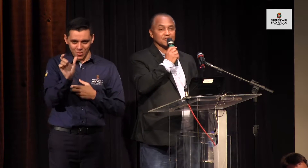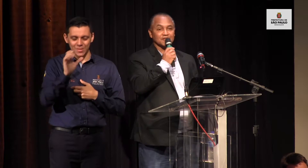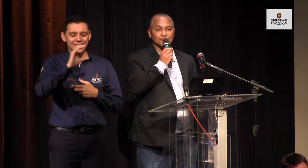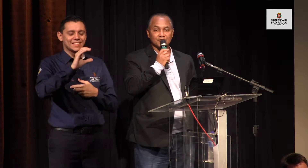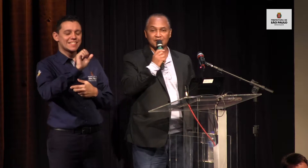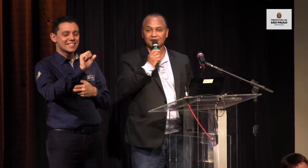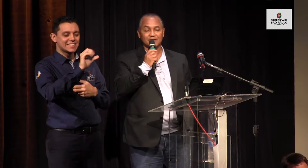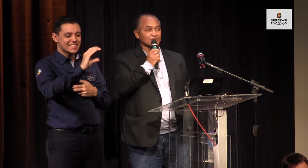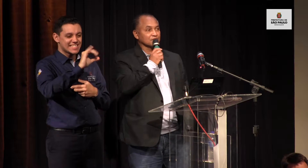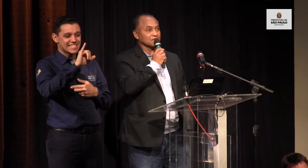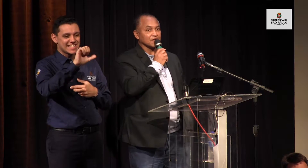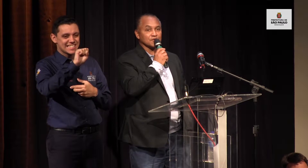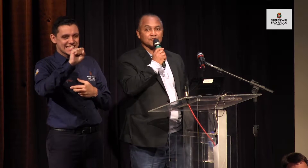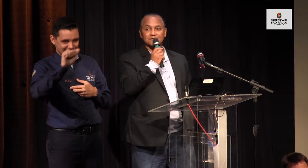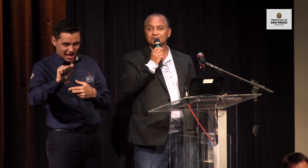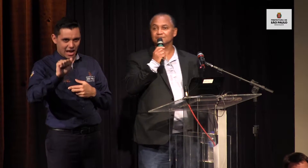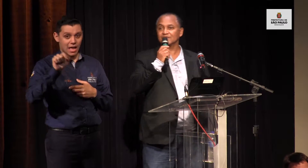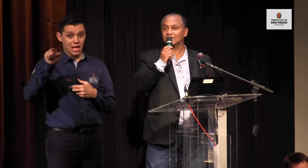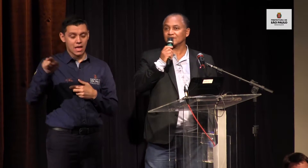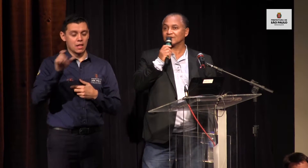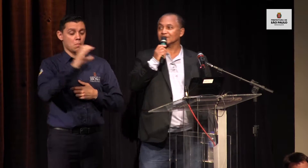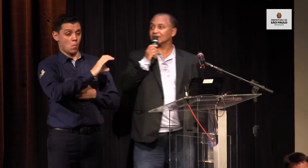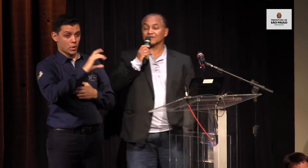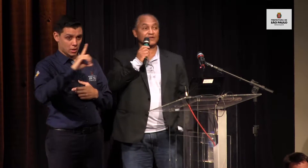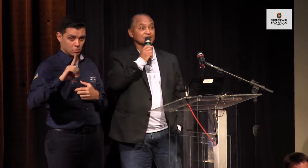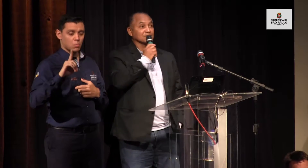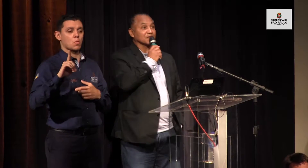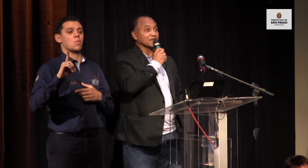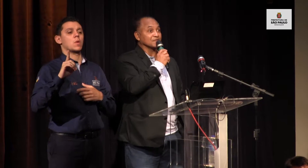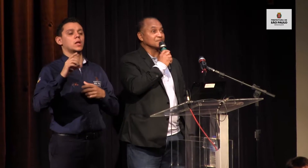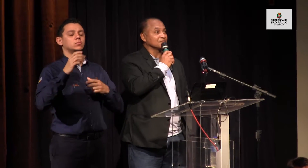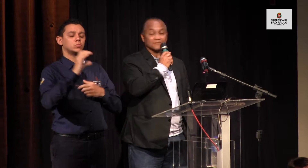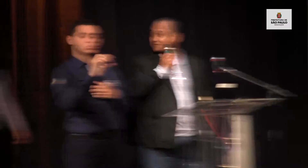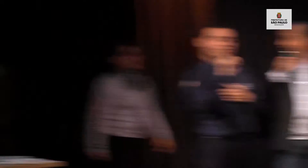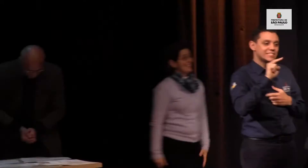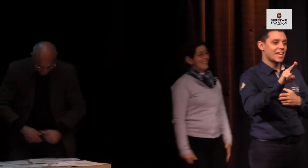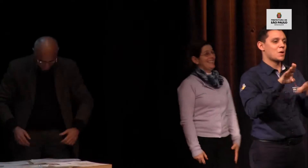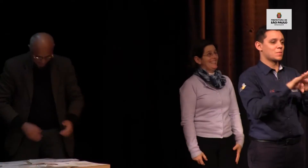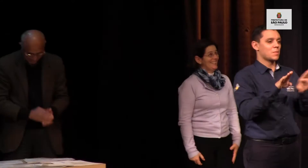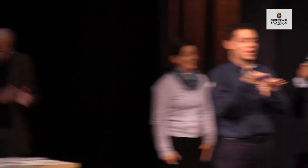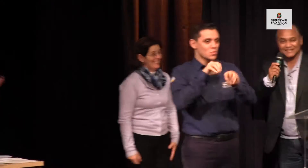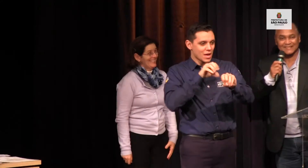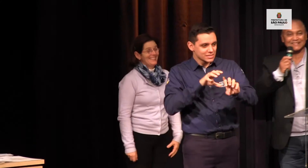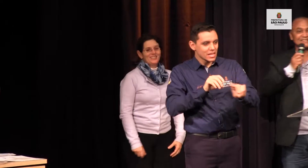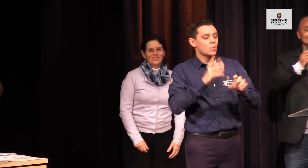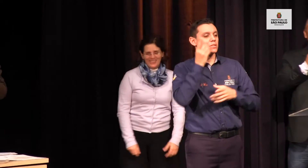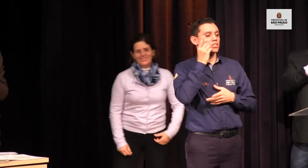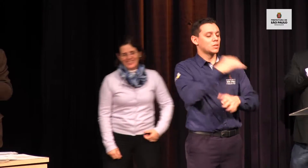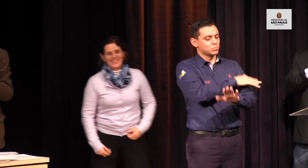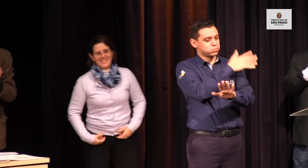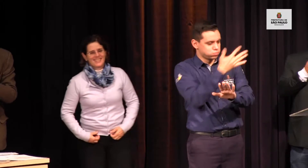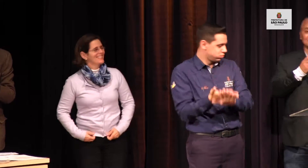a coordenadora dos céus e da educação integral já está aqui